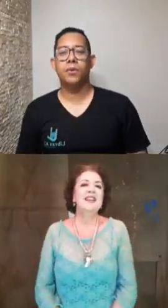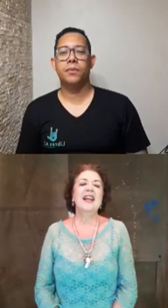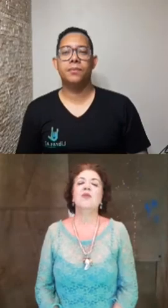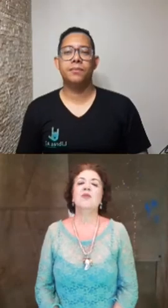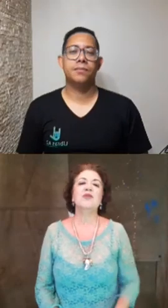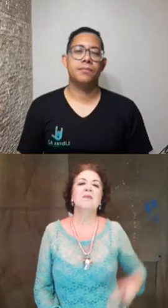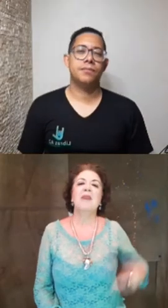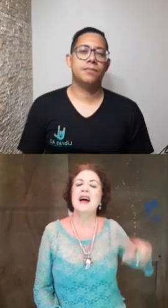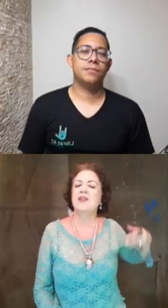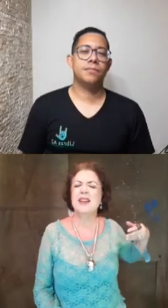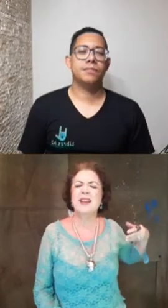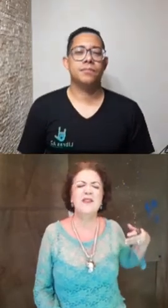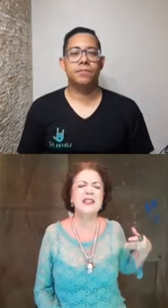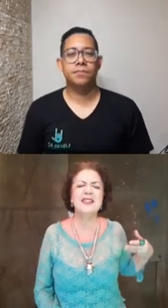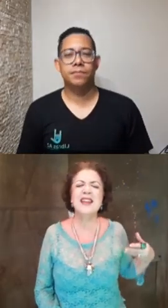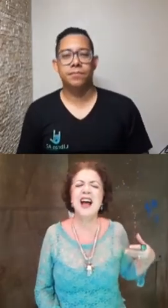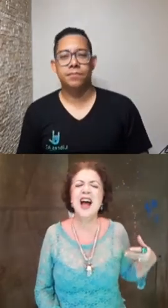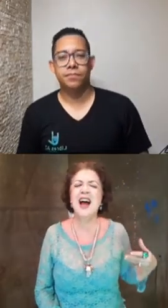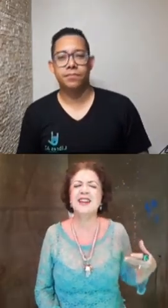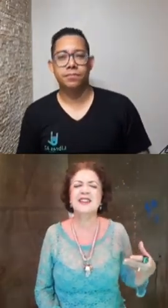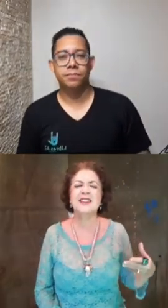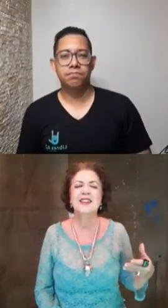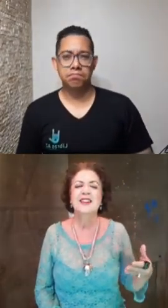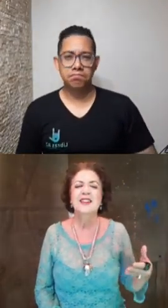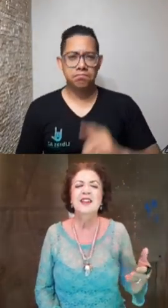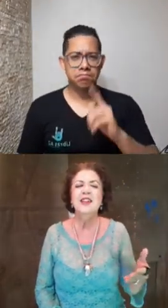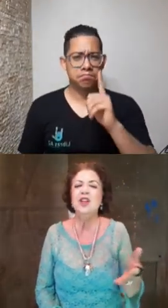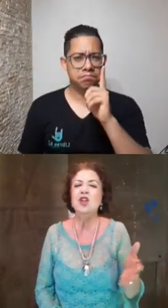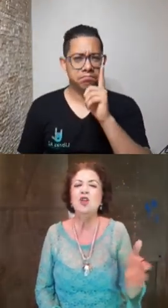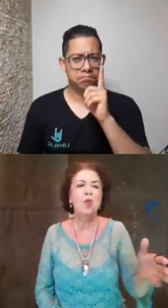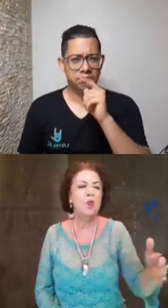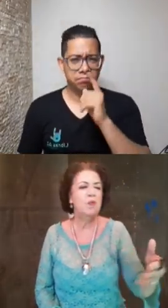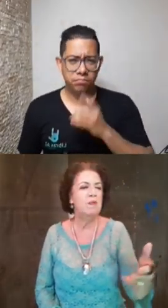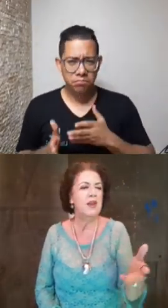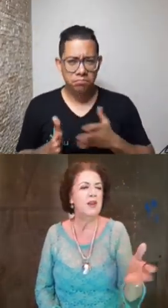ele está acostumado a atravessar